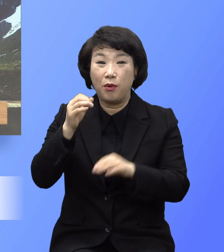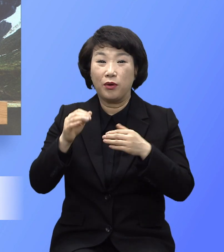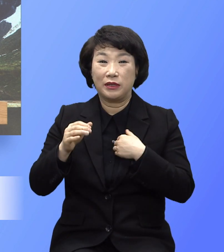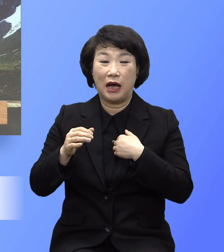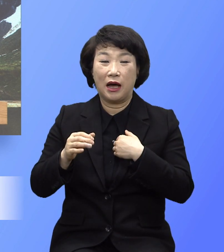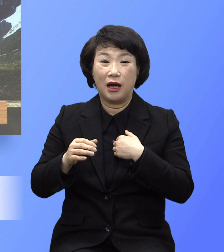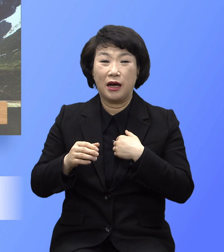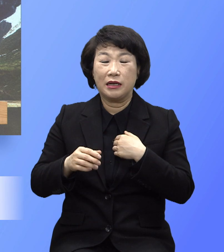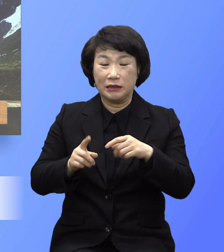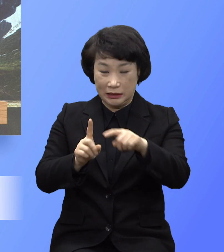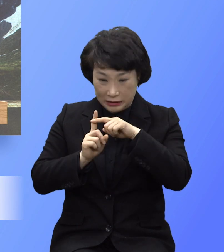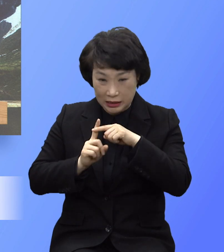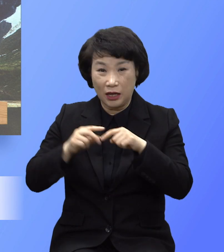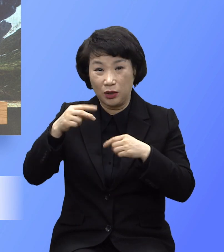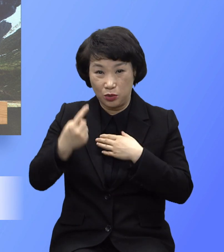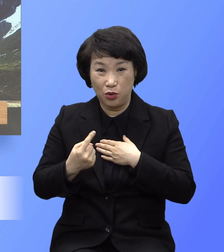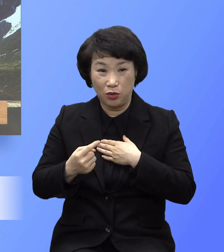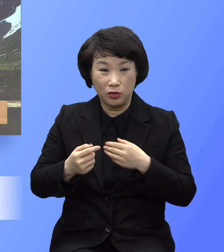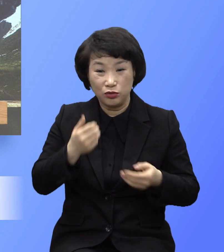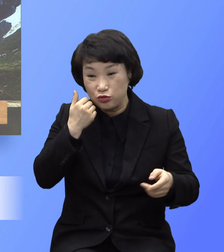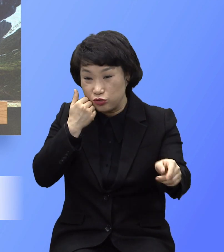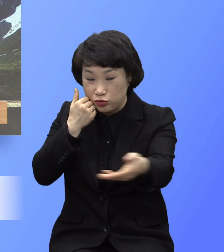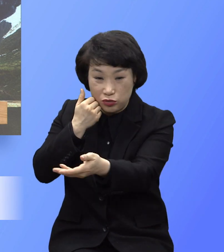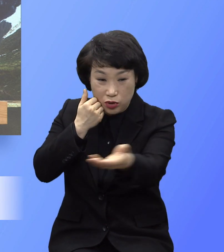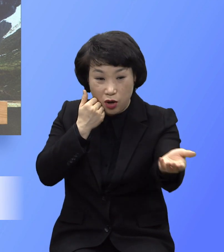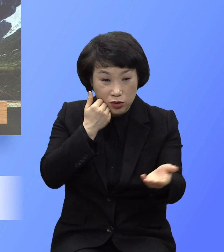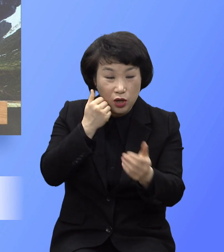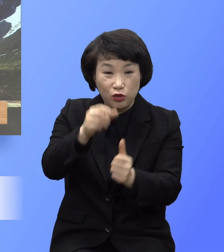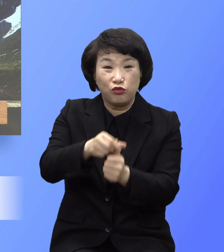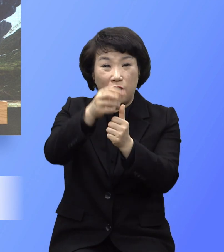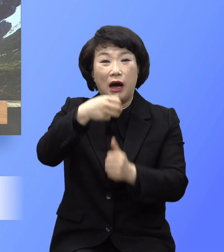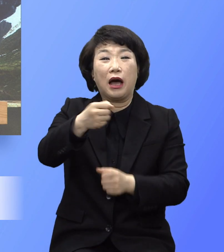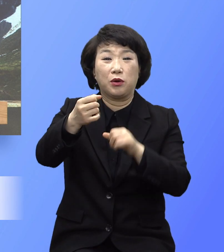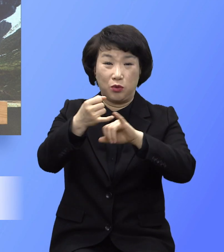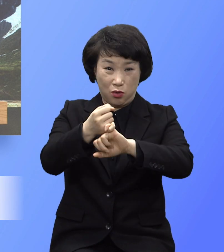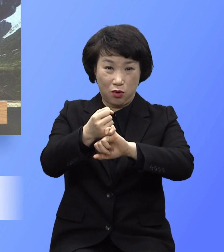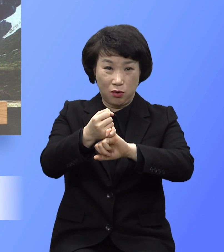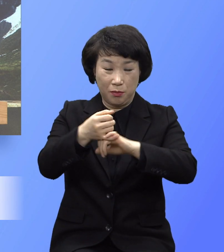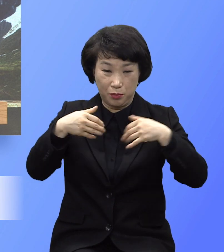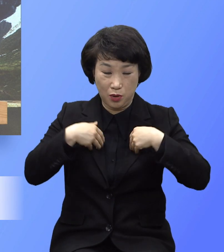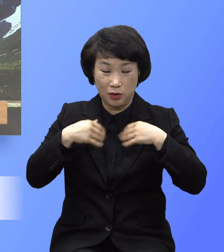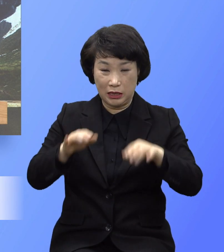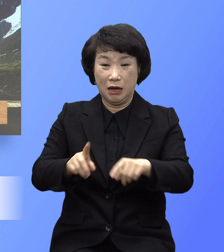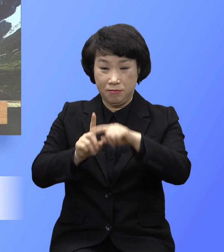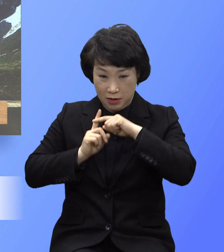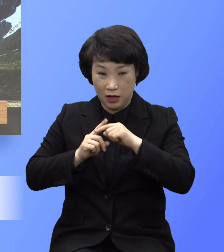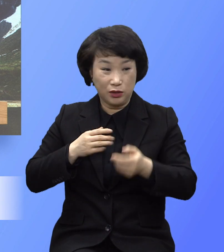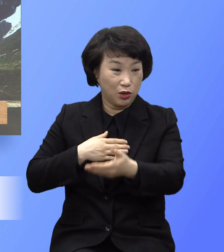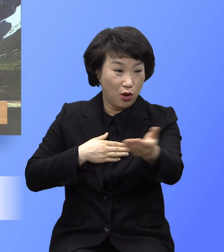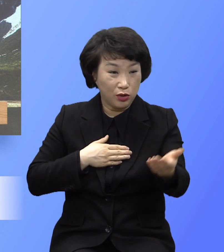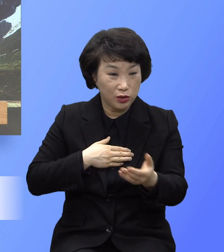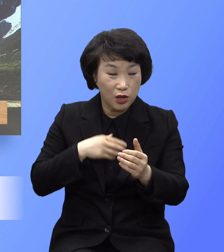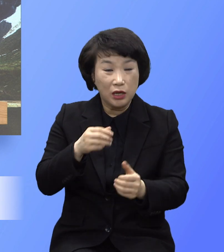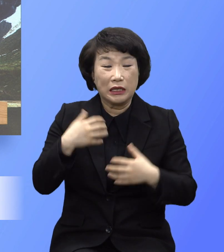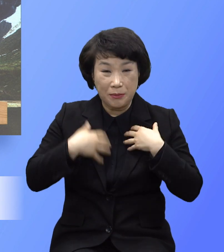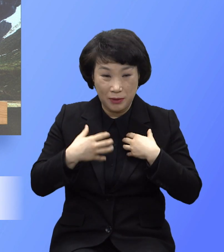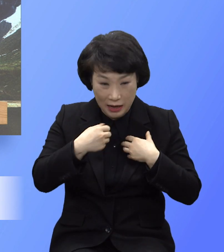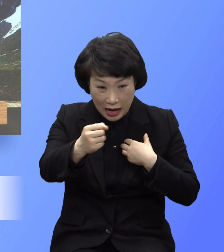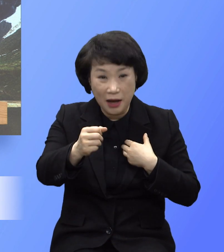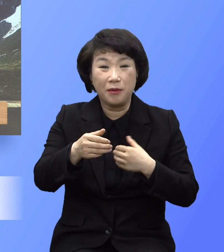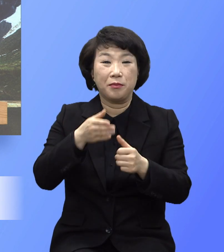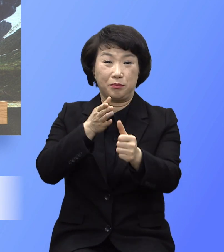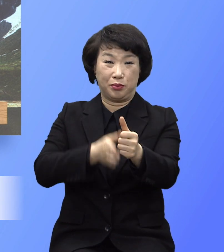근본적인 나는 희생될지라도 너만은 구원받아야 돼. 내가 희생할지라도 너만은 기쁨이